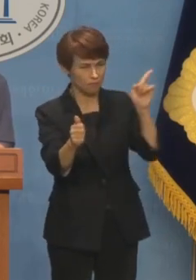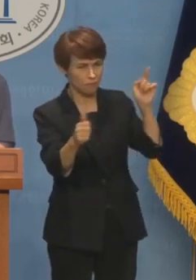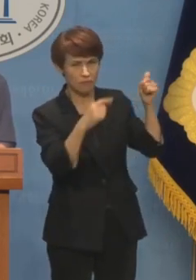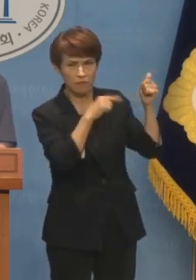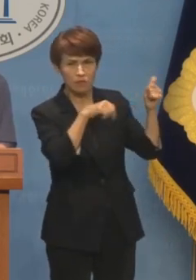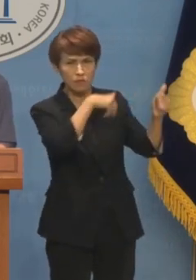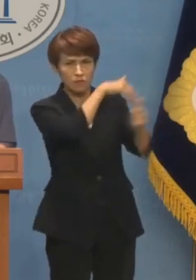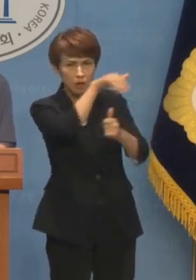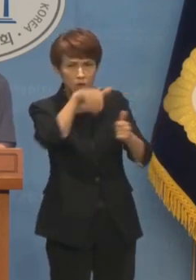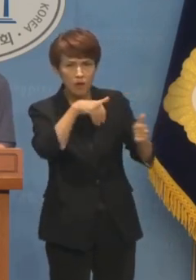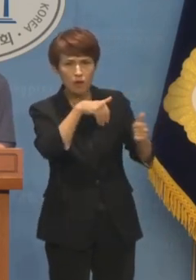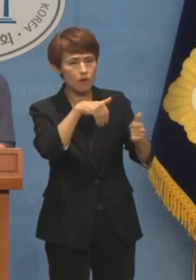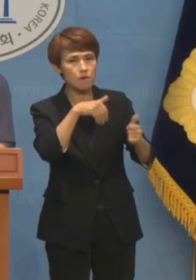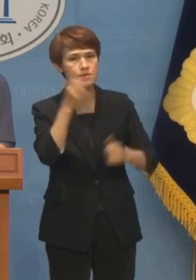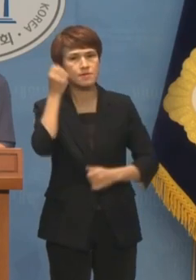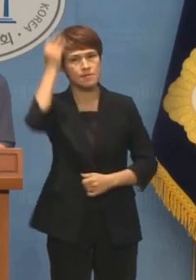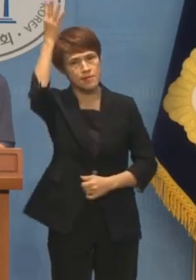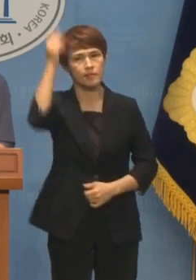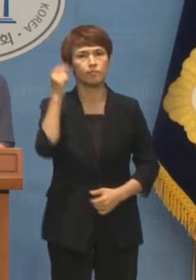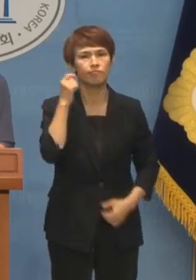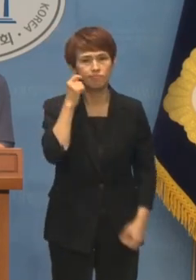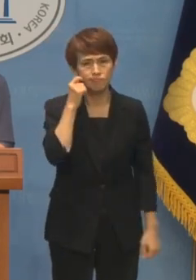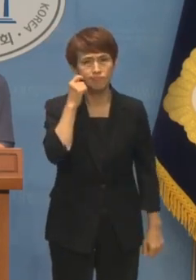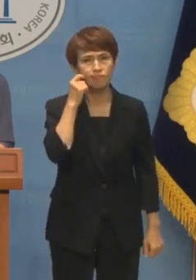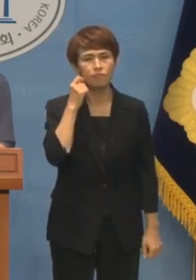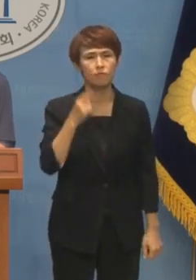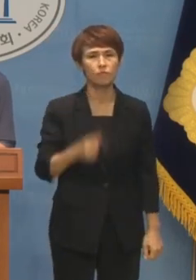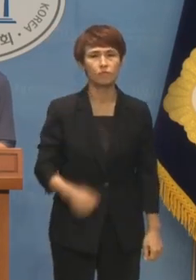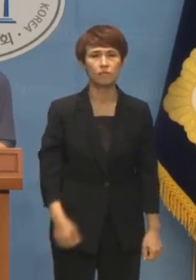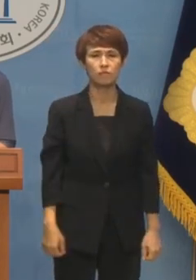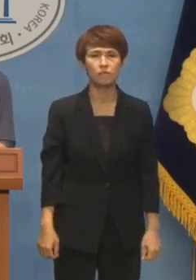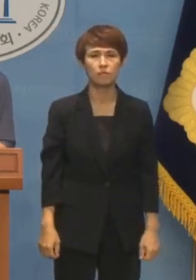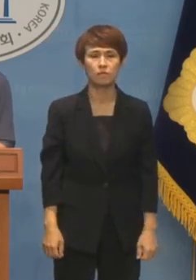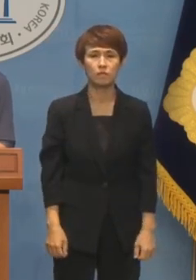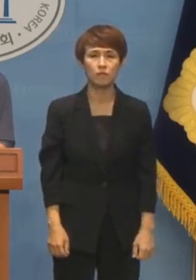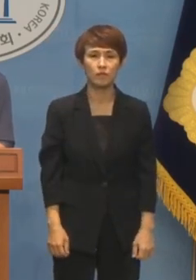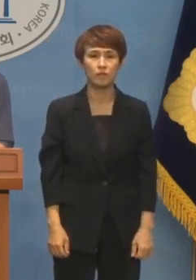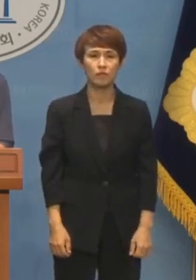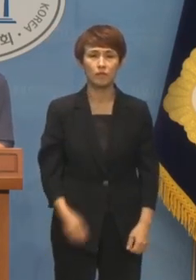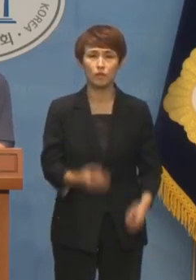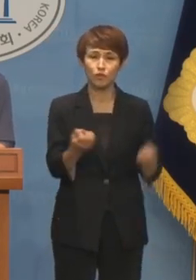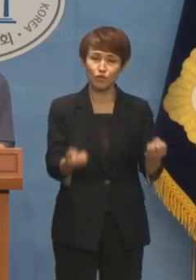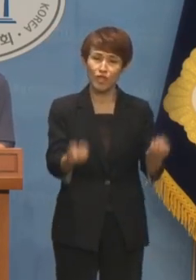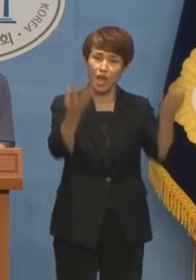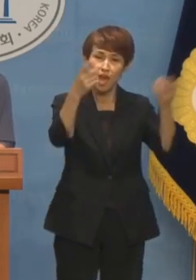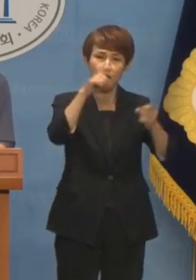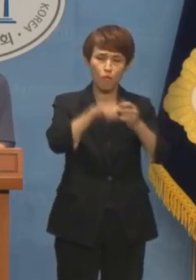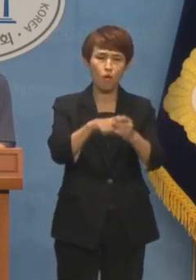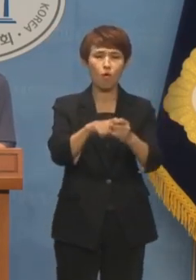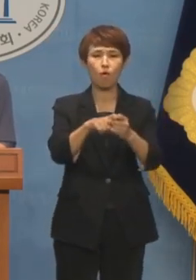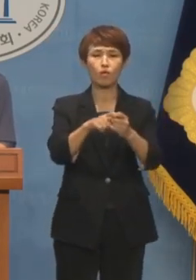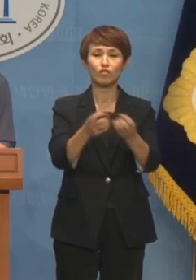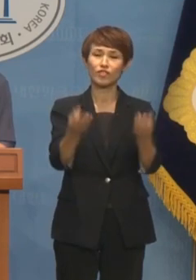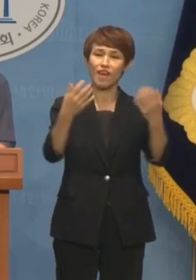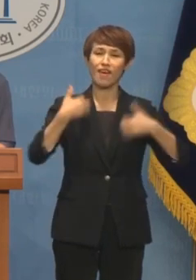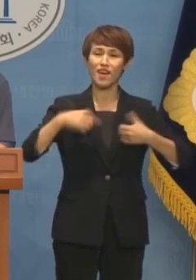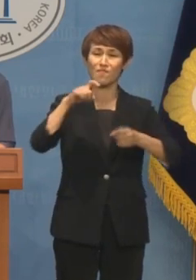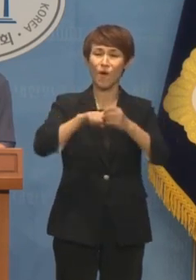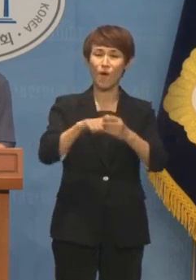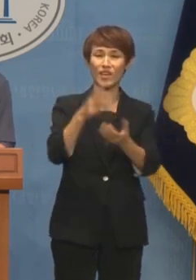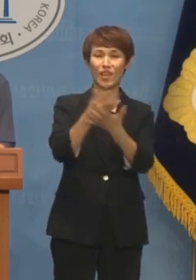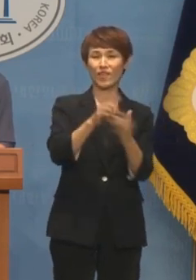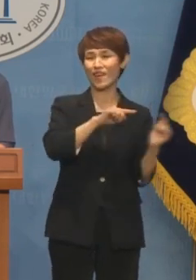정황 또한 절대로 잊을 수 없습니다. 축제를 즐기기 위해 이태원에 갔다가 믿을 수